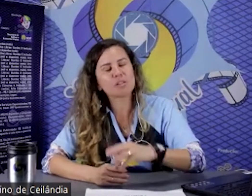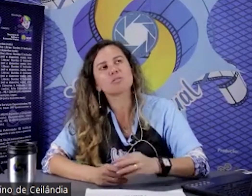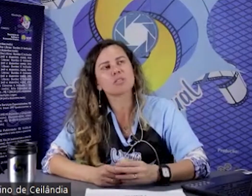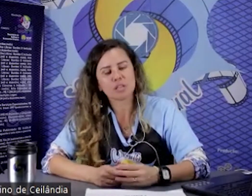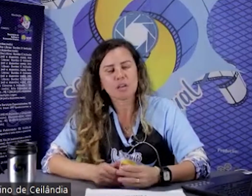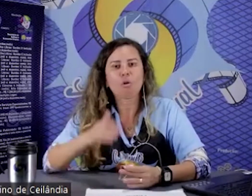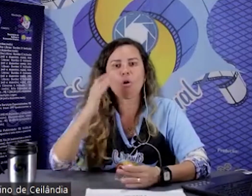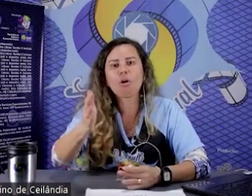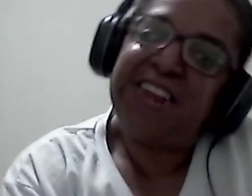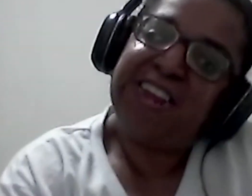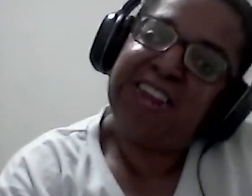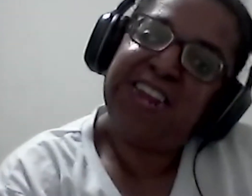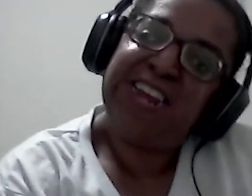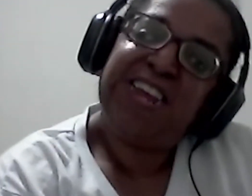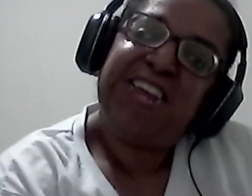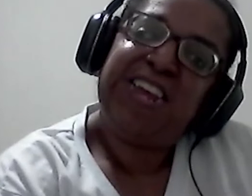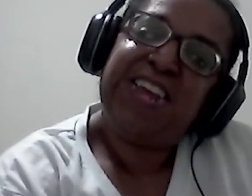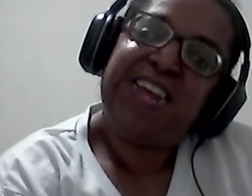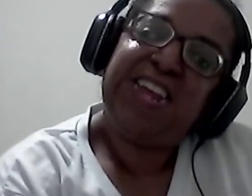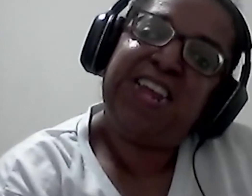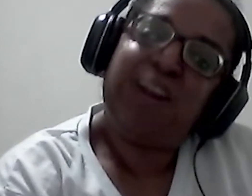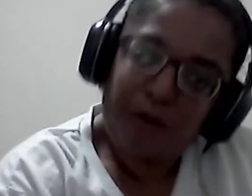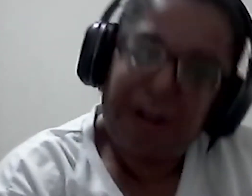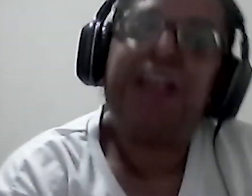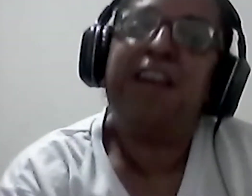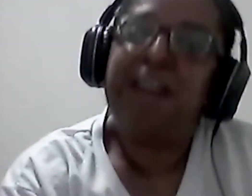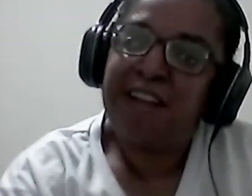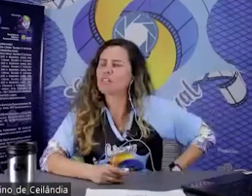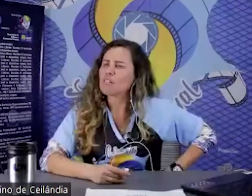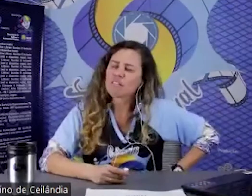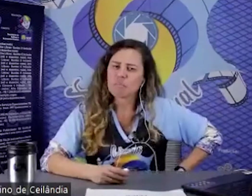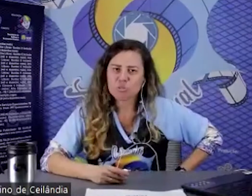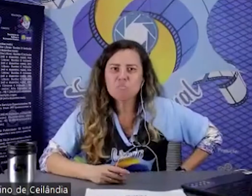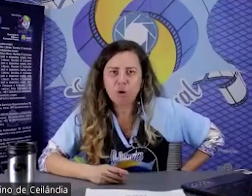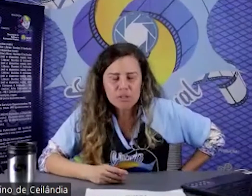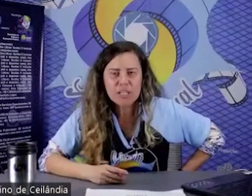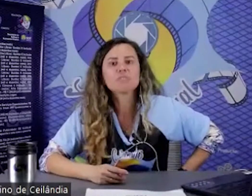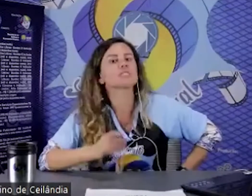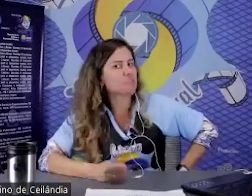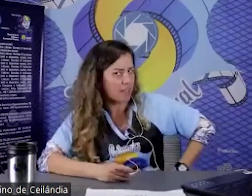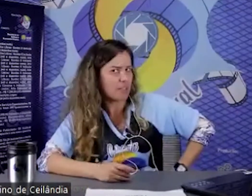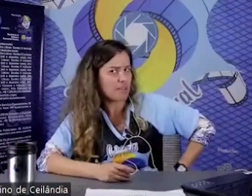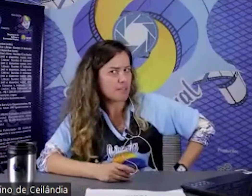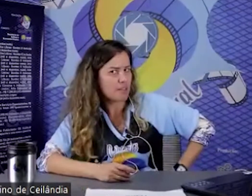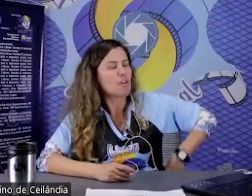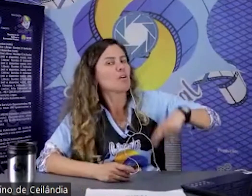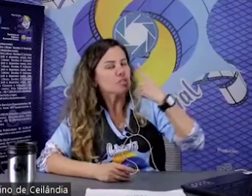filhos, corre porque me mandaram embora. Eu falei, ué, mandou embora? O que você fez? Você